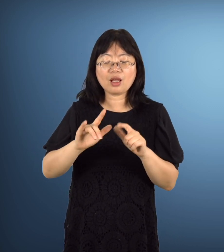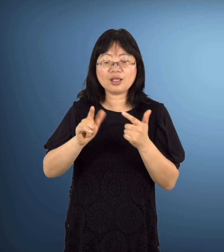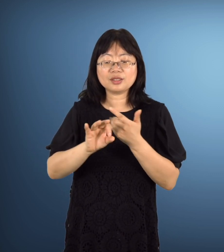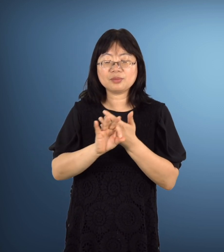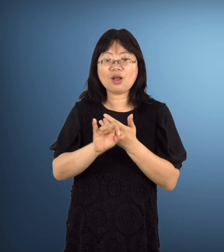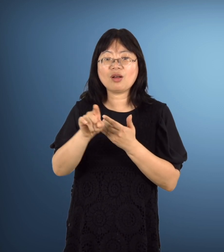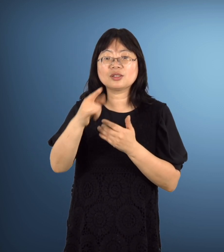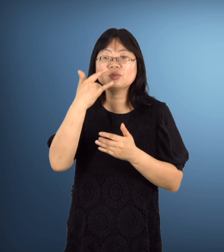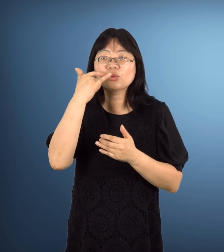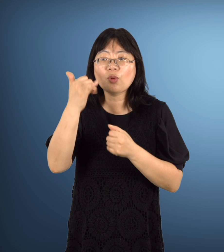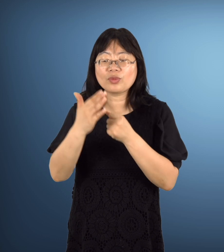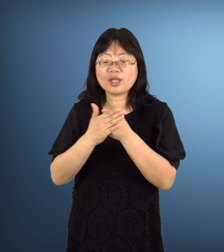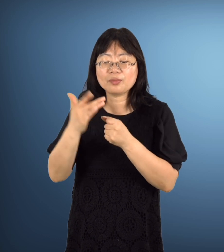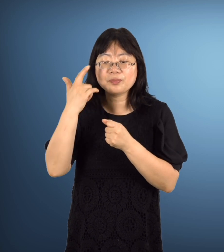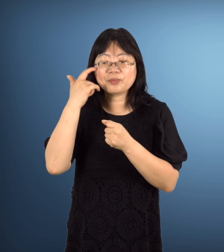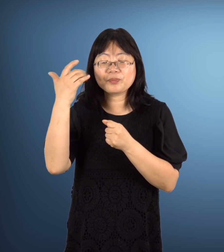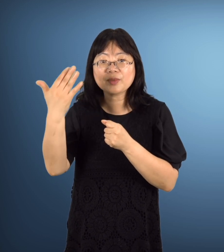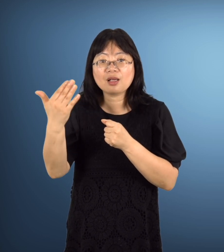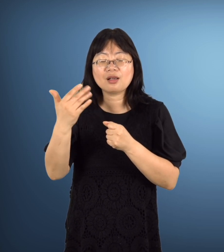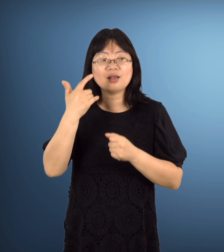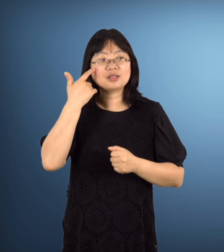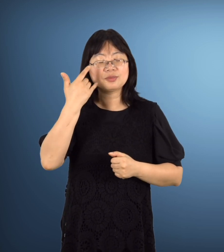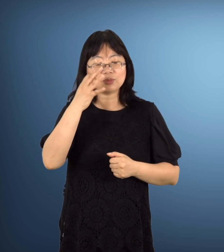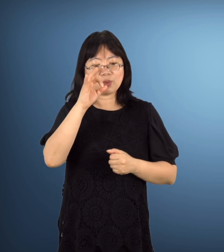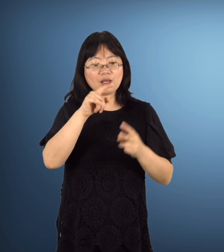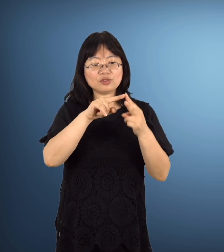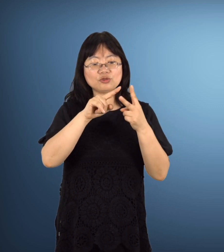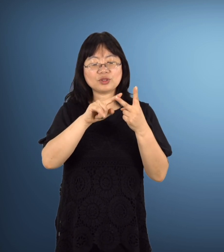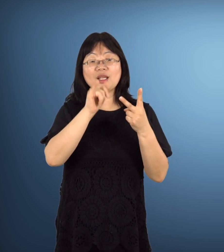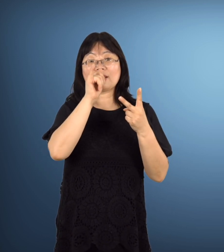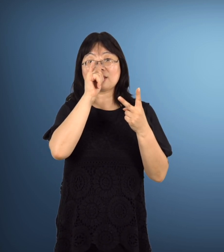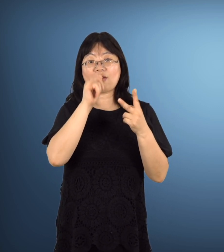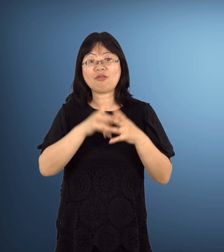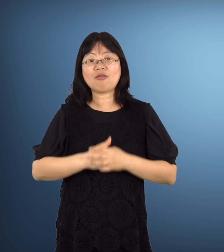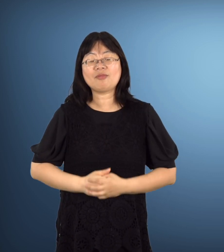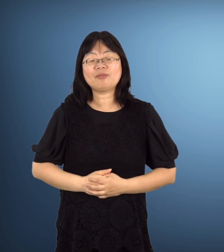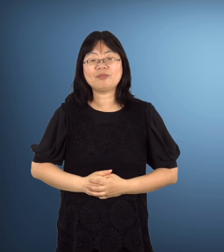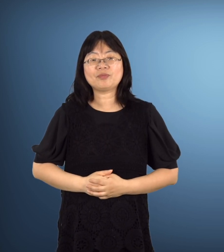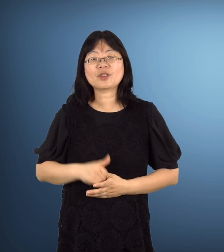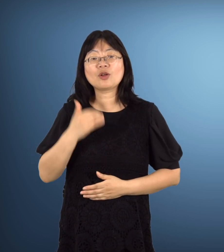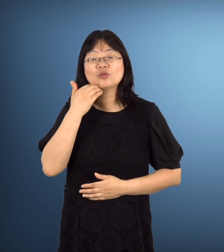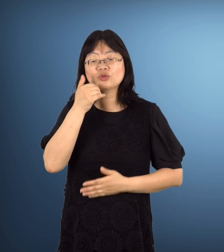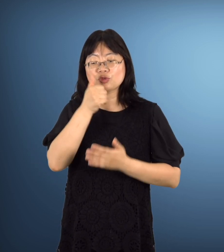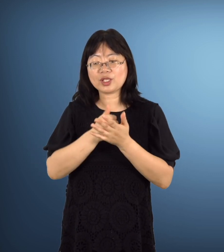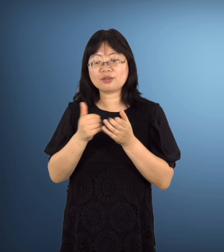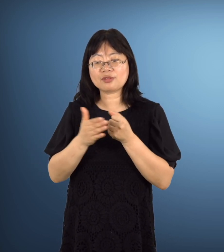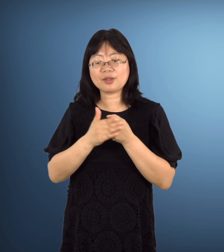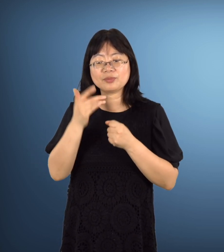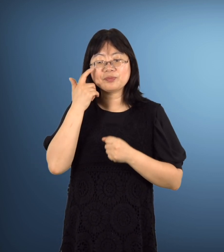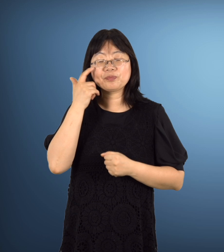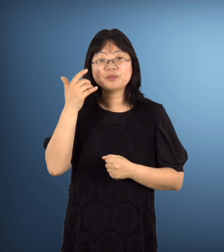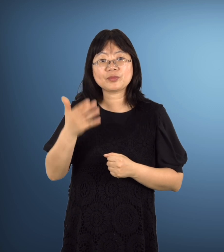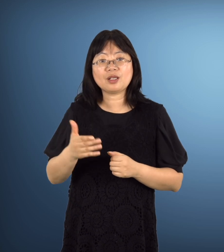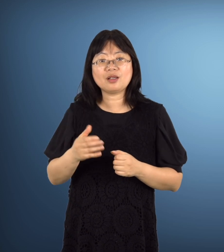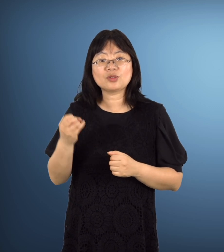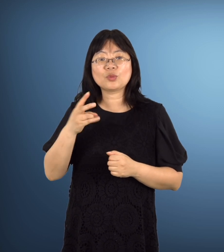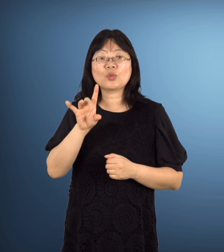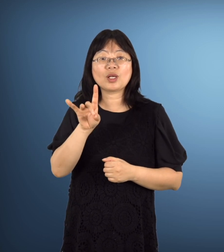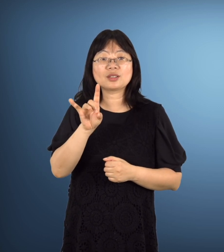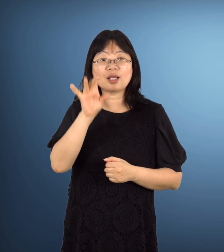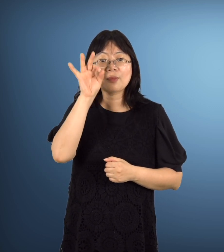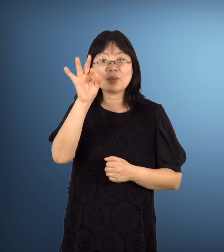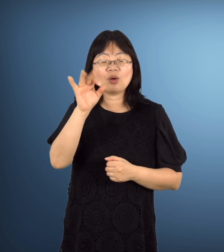자기이니까 그 부모입니까? 질문이 크게 두 가지예요. 누구의 죄 때문입니까? 또